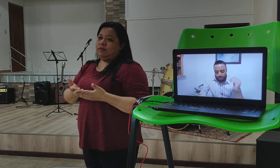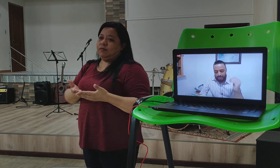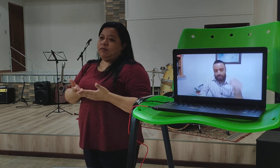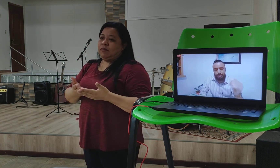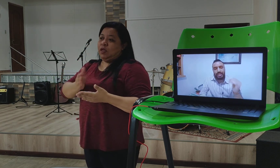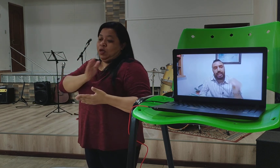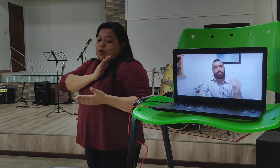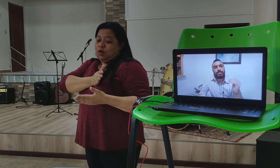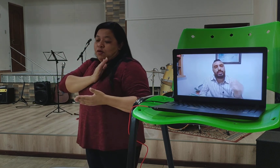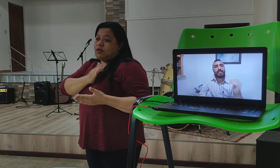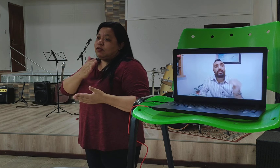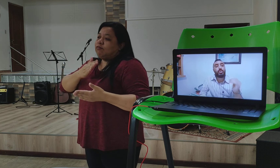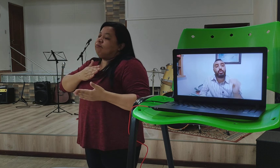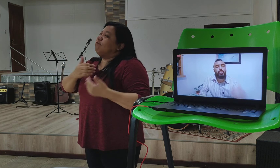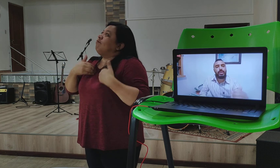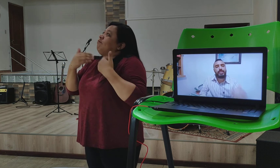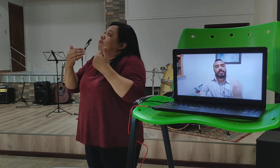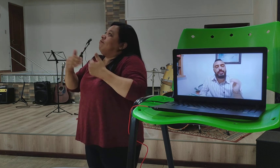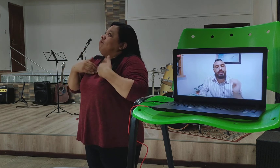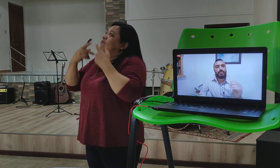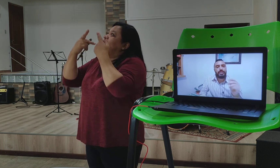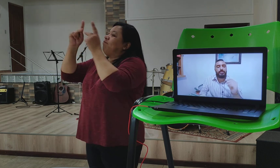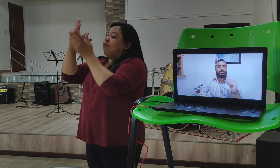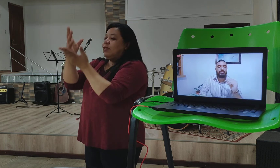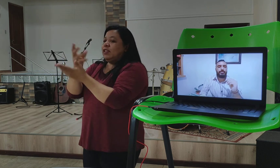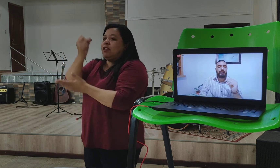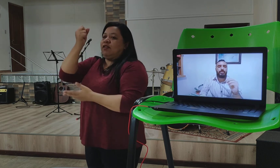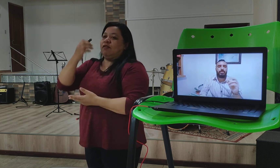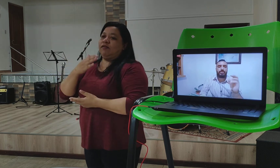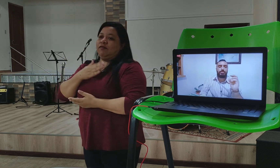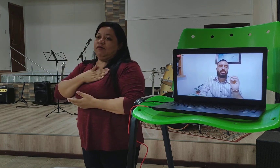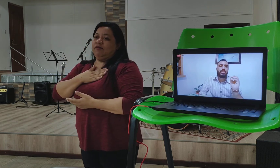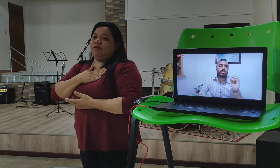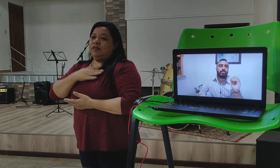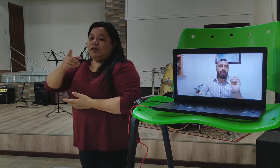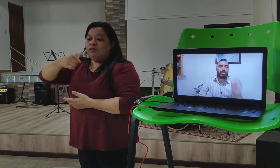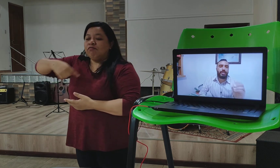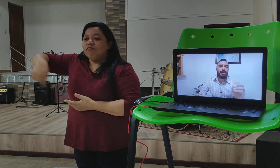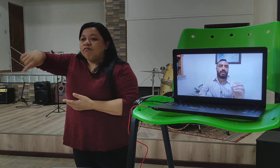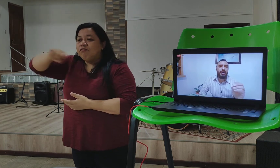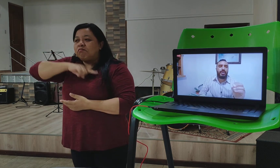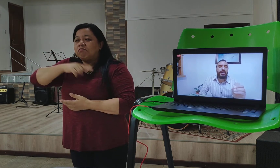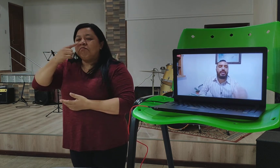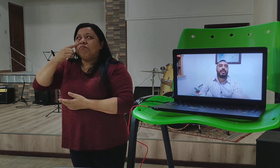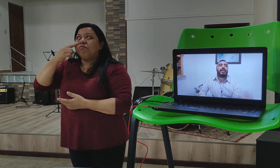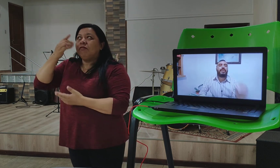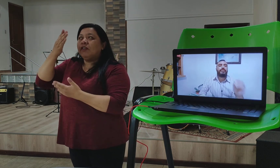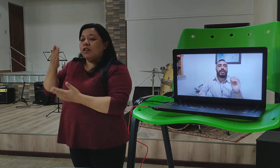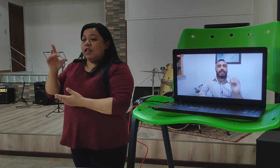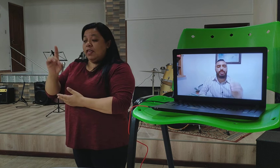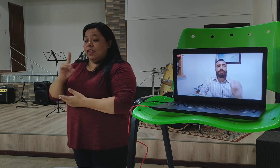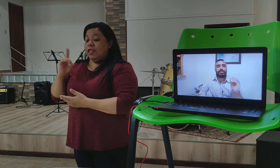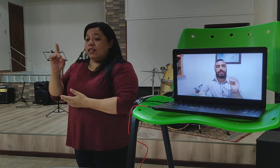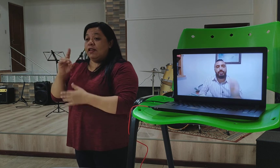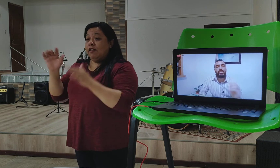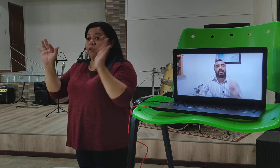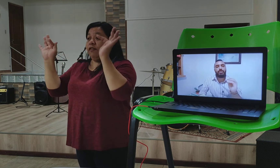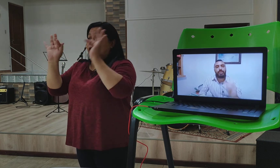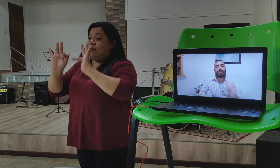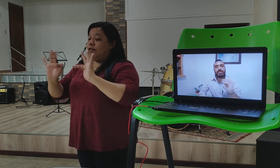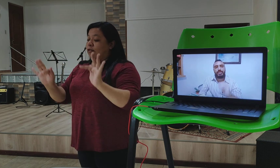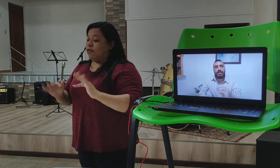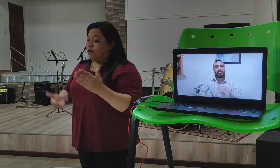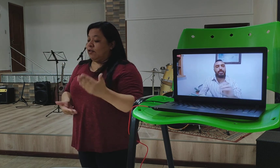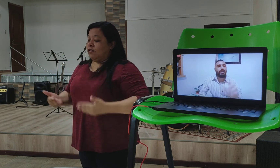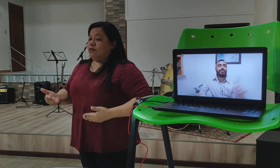meu coração se regozija na tua salvação. Então nós estamos diante de um homem que é feliz por servir ao